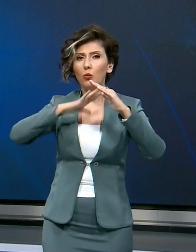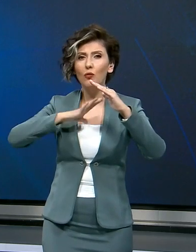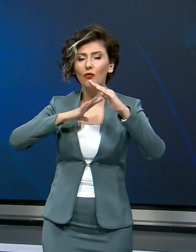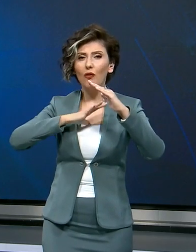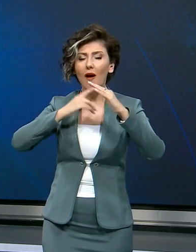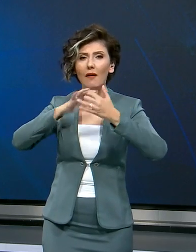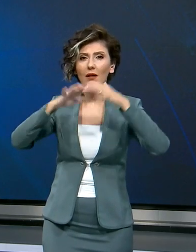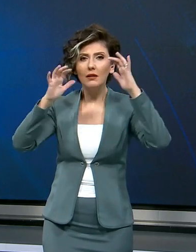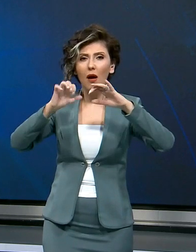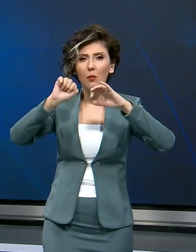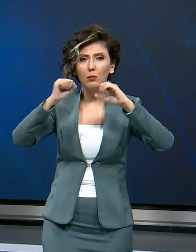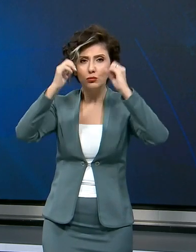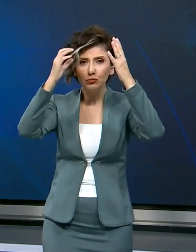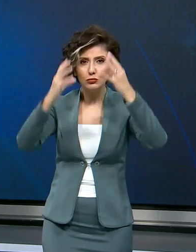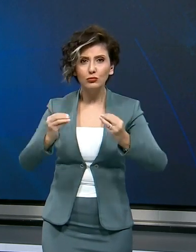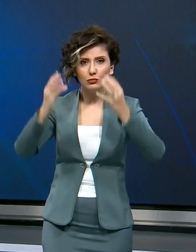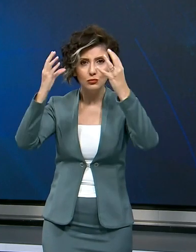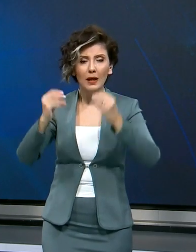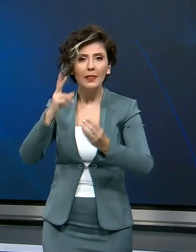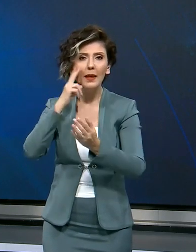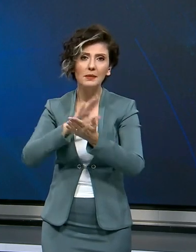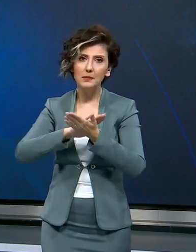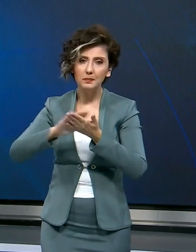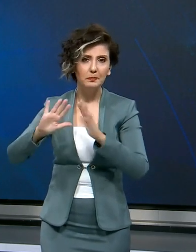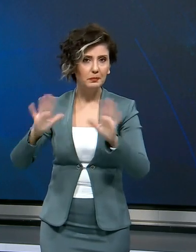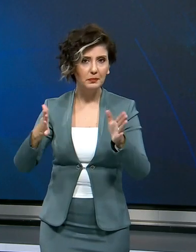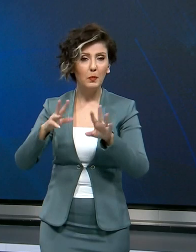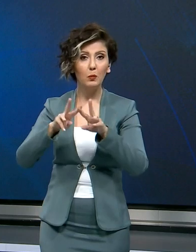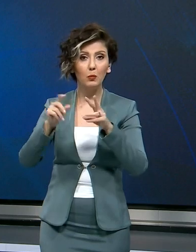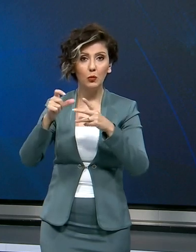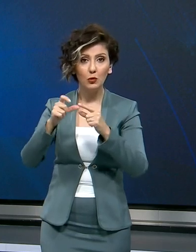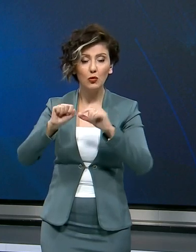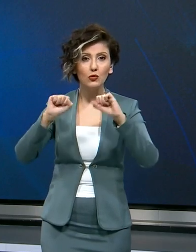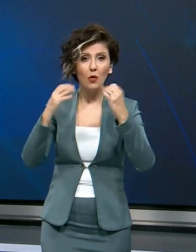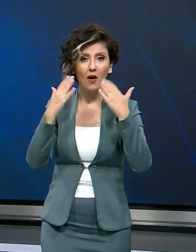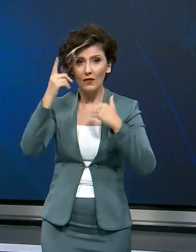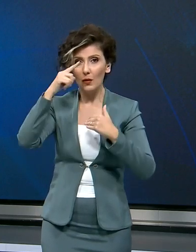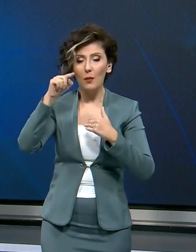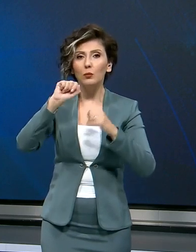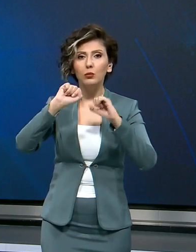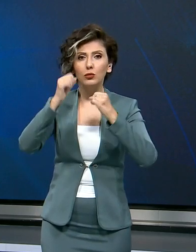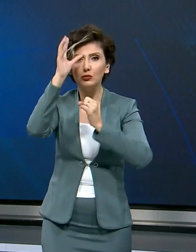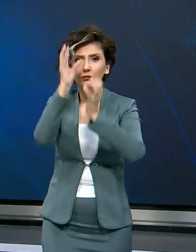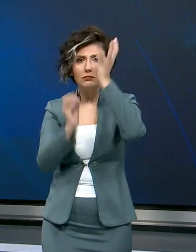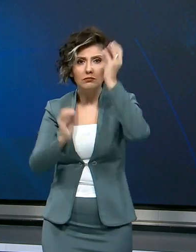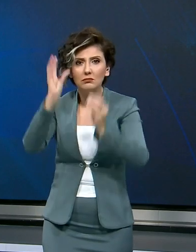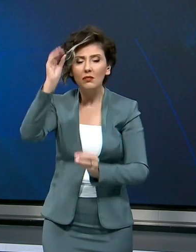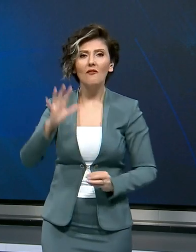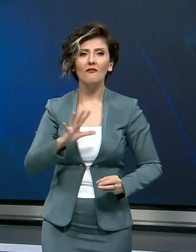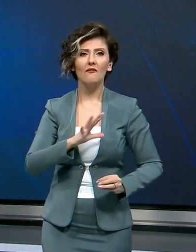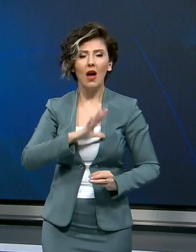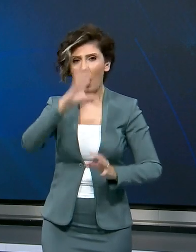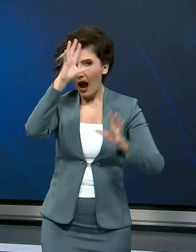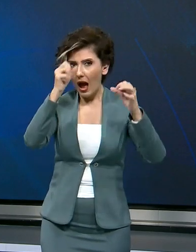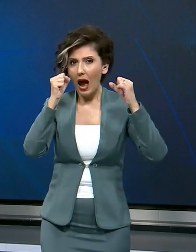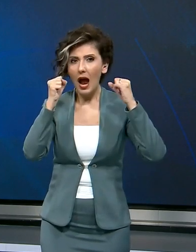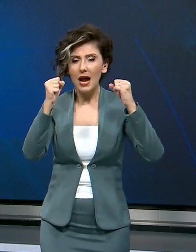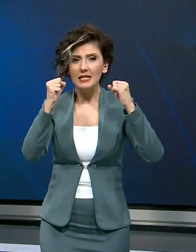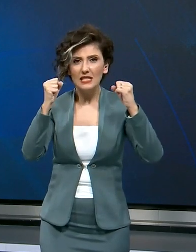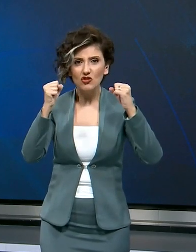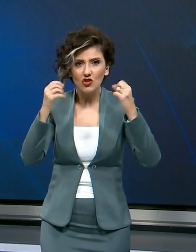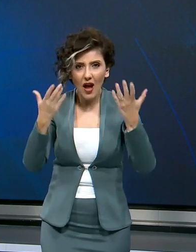buz temizleniyor. Muş'ta soğuk havanın etkisiyle çatılarda buz sarkıtları oluştu.